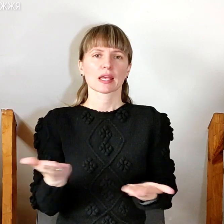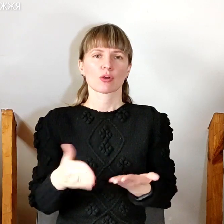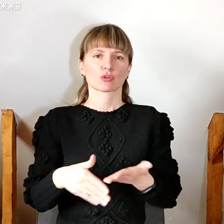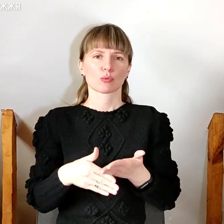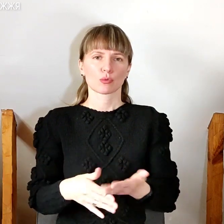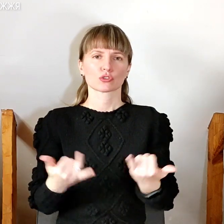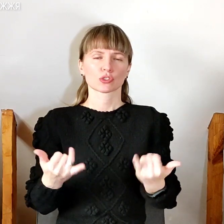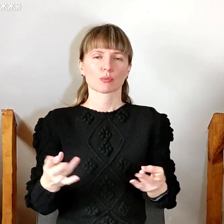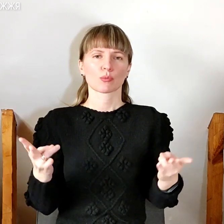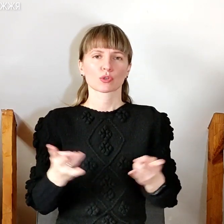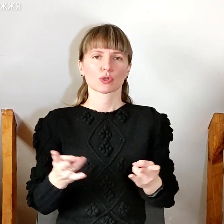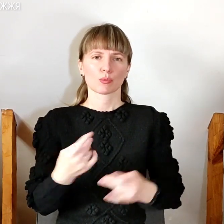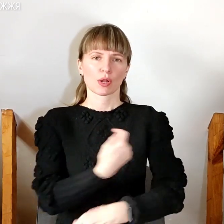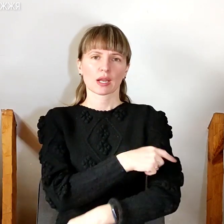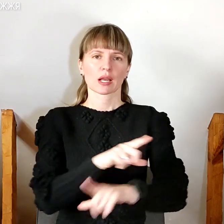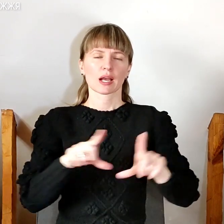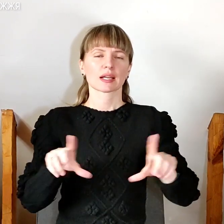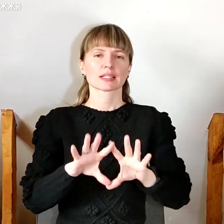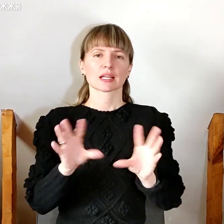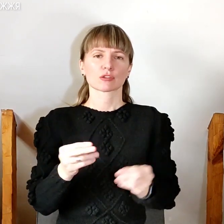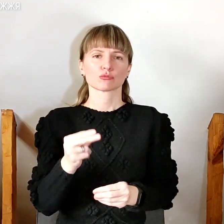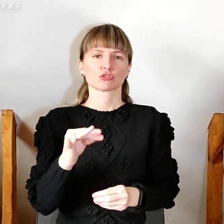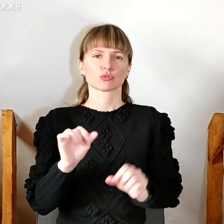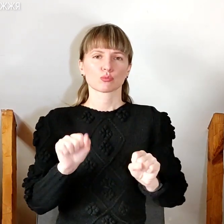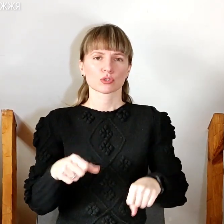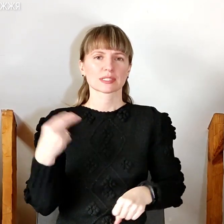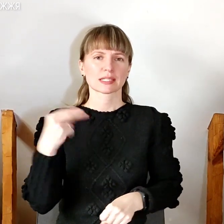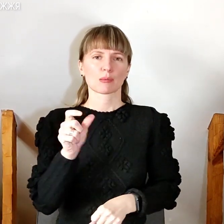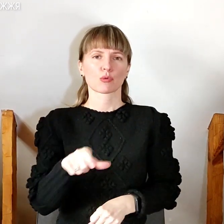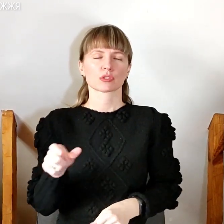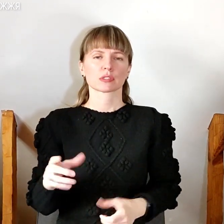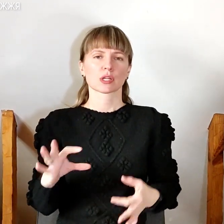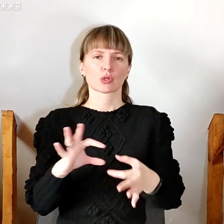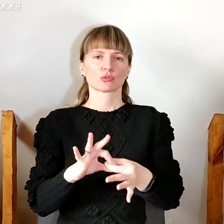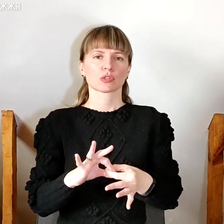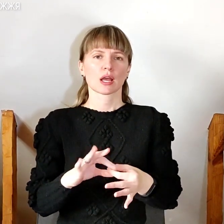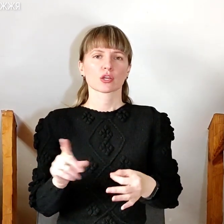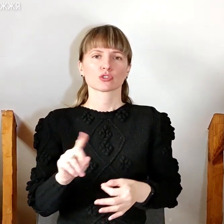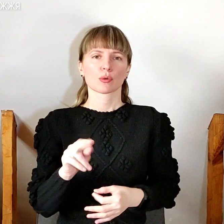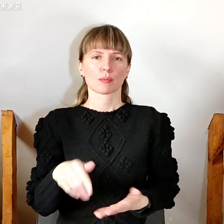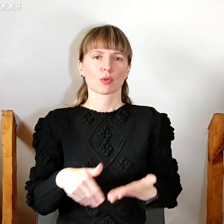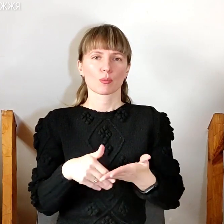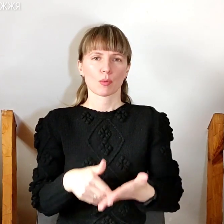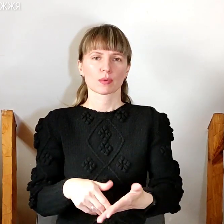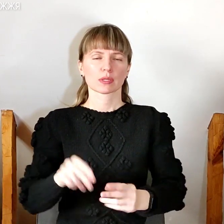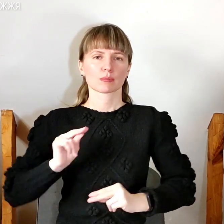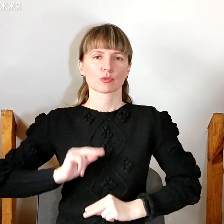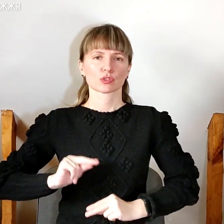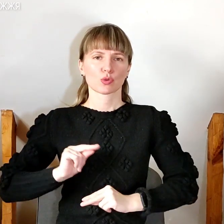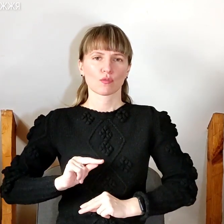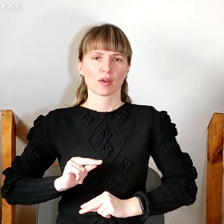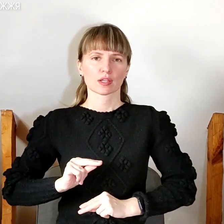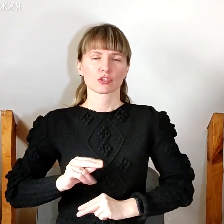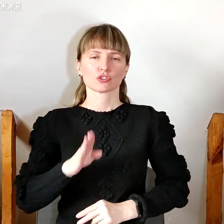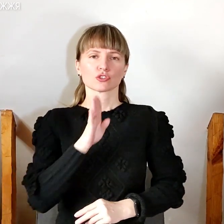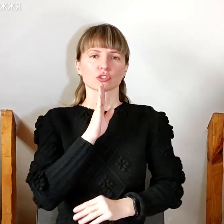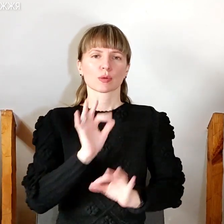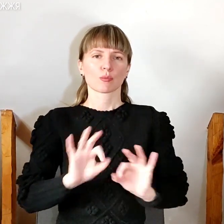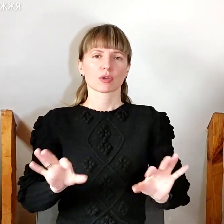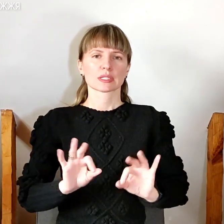нині потребує лікарня загалом, чи можуть запоріжці долучатися, аби якось допомогти функціонуванню. Жінка пояснила, що